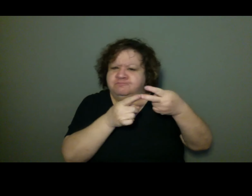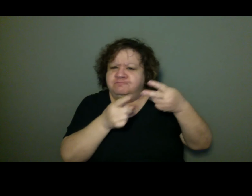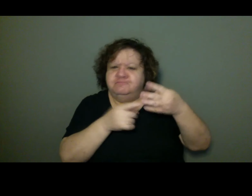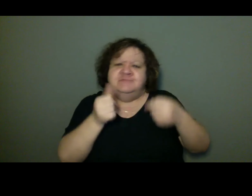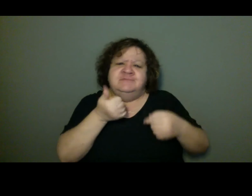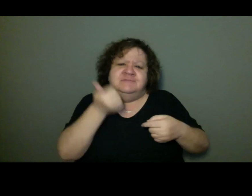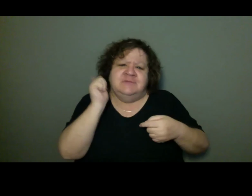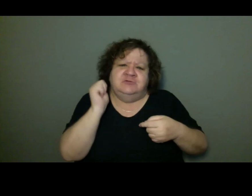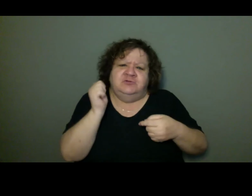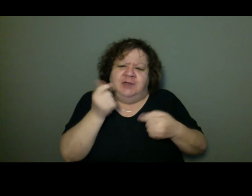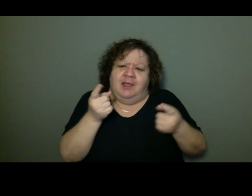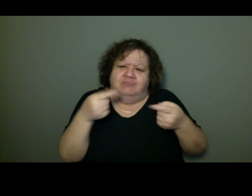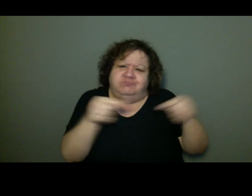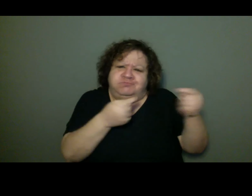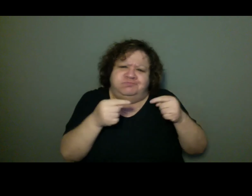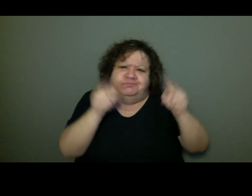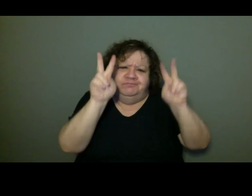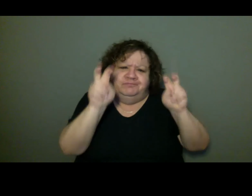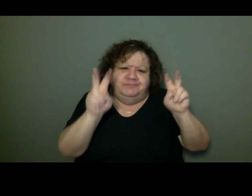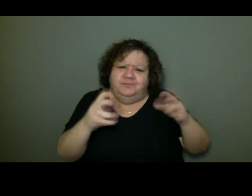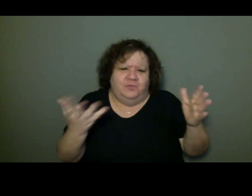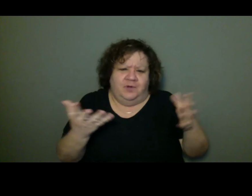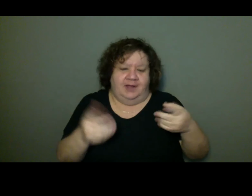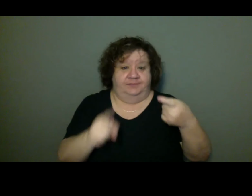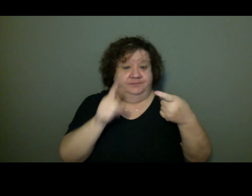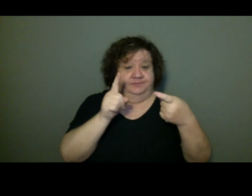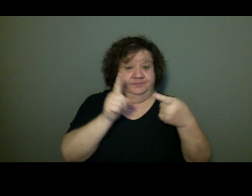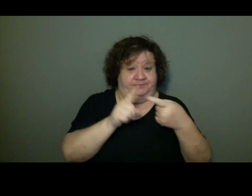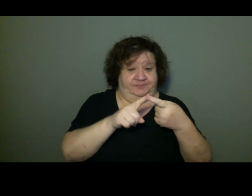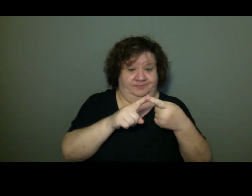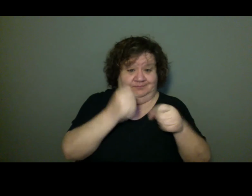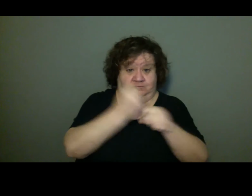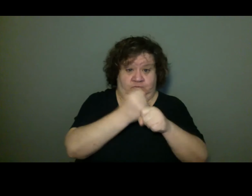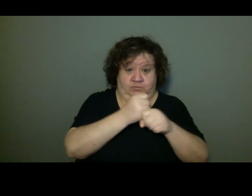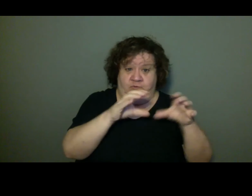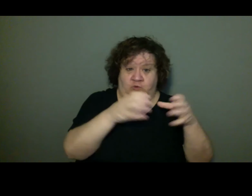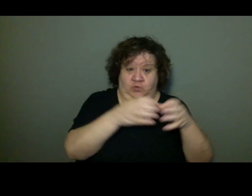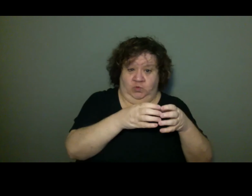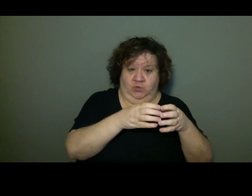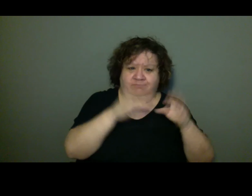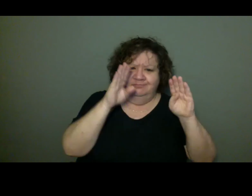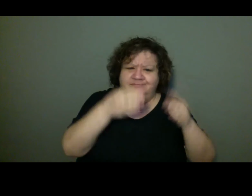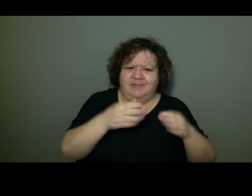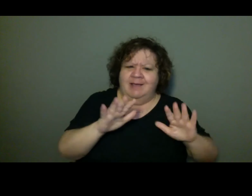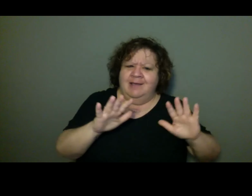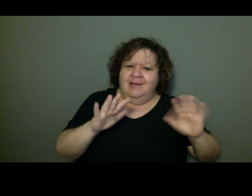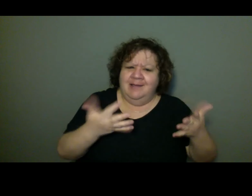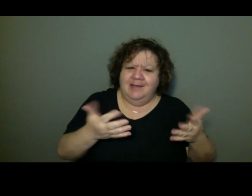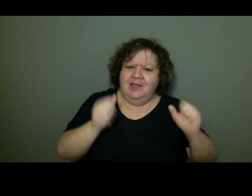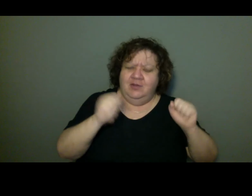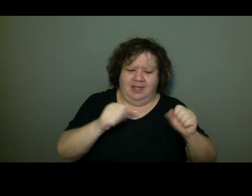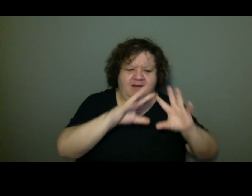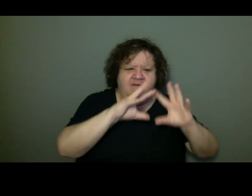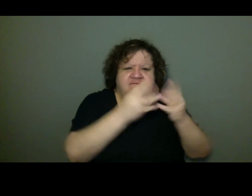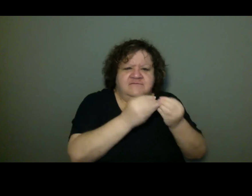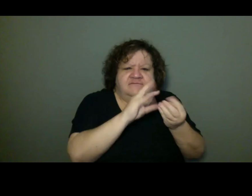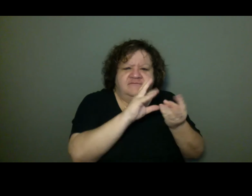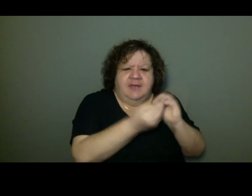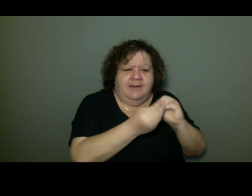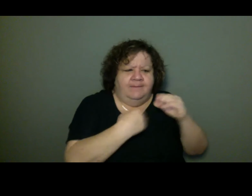grupos de trabajo de ayer. El primer grupo de trabajo se centró en la consolidación de las familias y